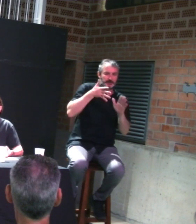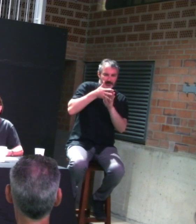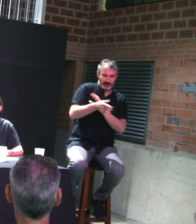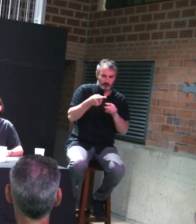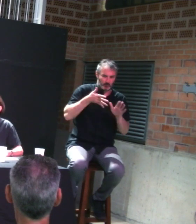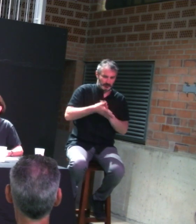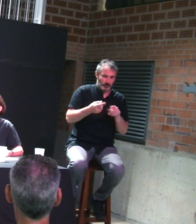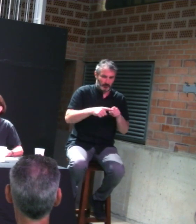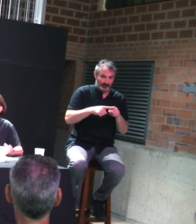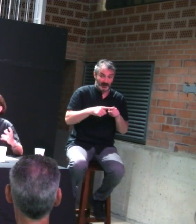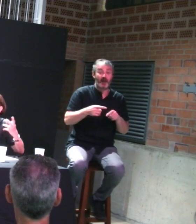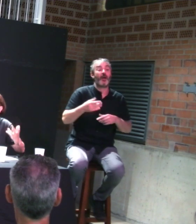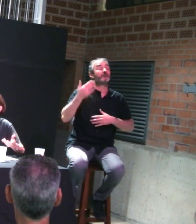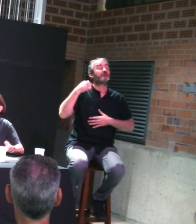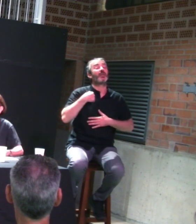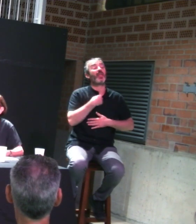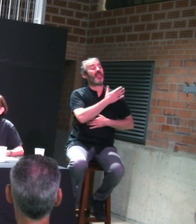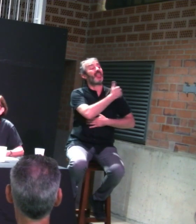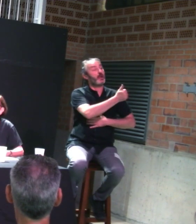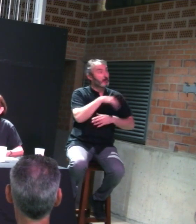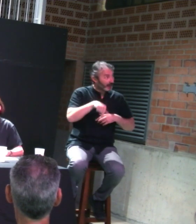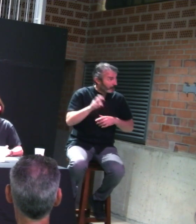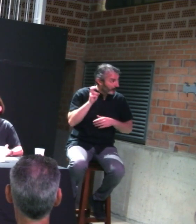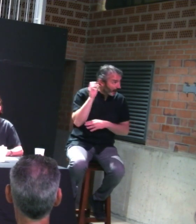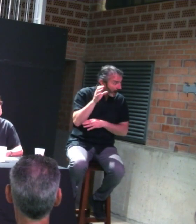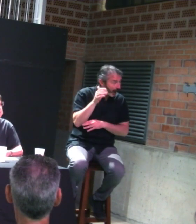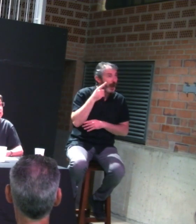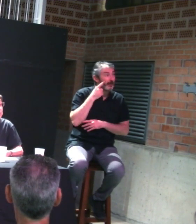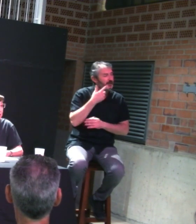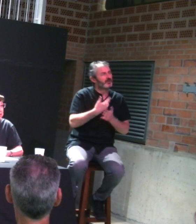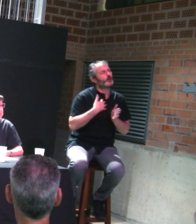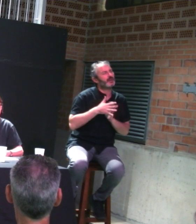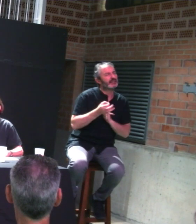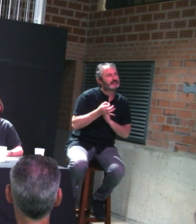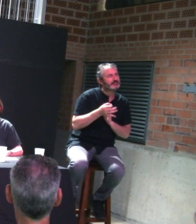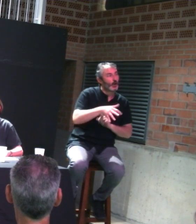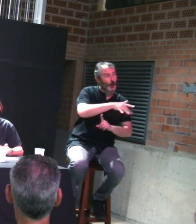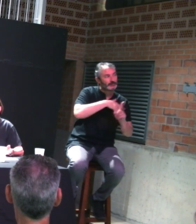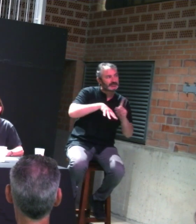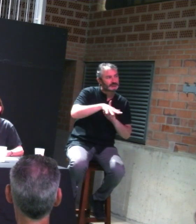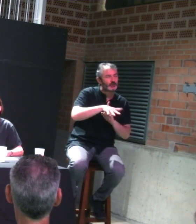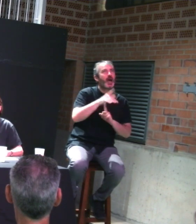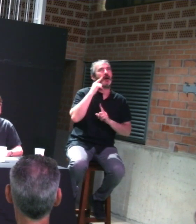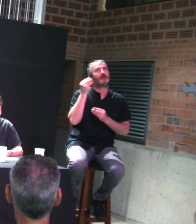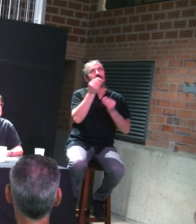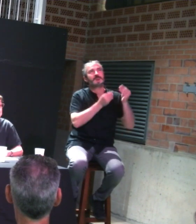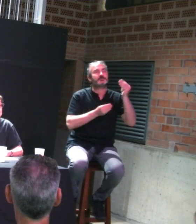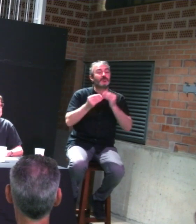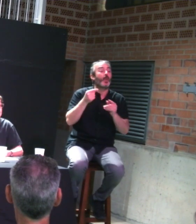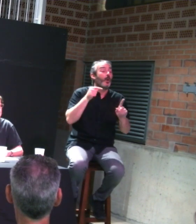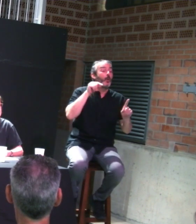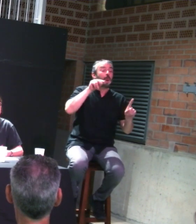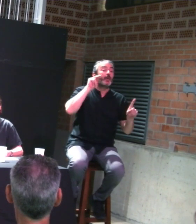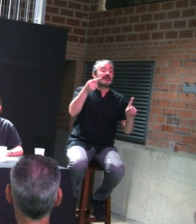yo, efectivamente, cuando me hicieron la propuesta de hablar del contexto, pensé, bueno, pues yo lo voy a orientar de una manera, se puede orientar